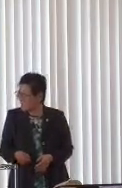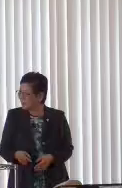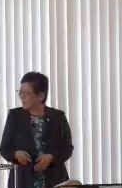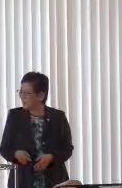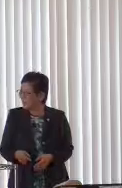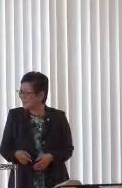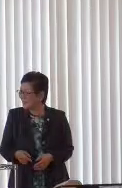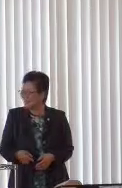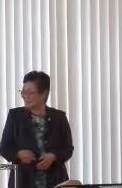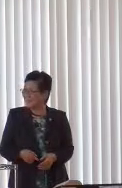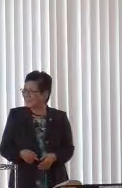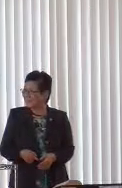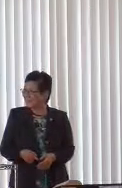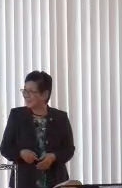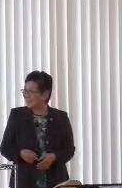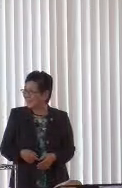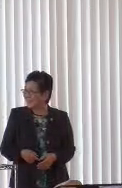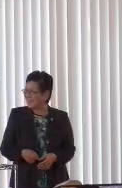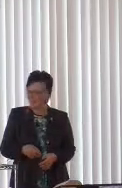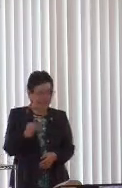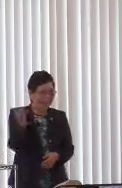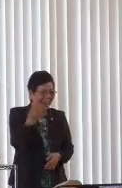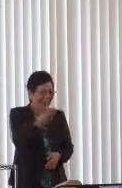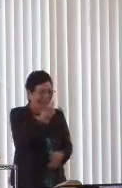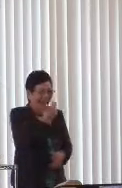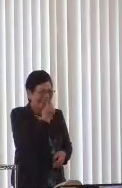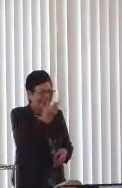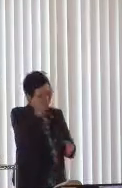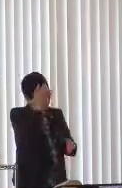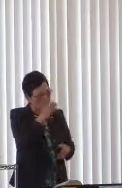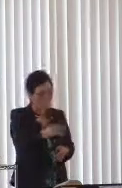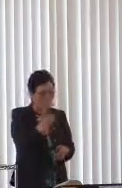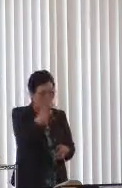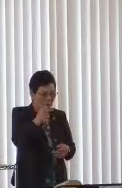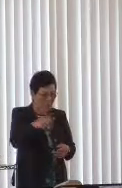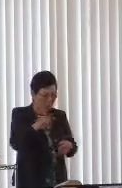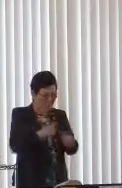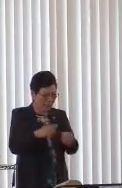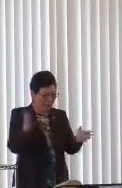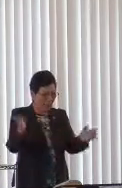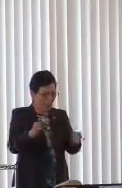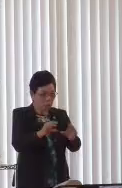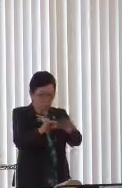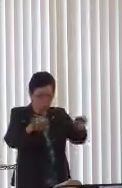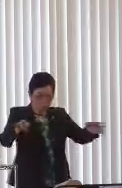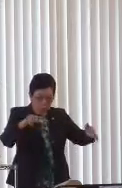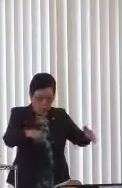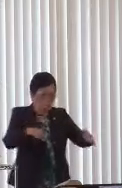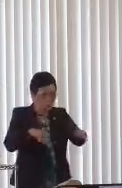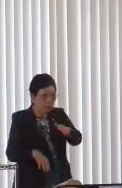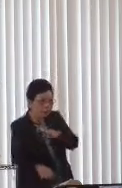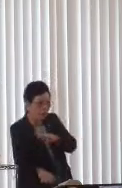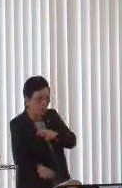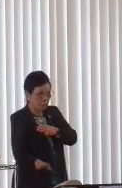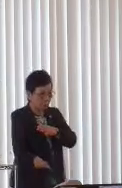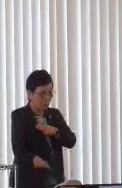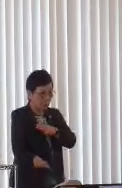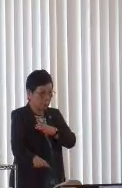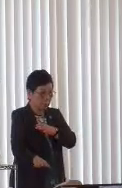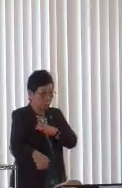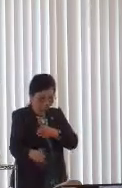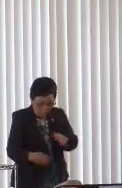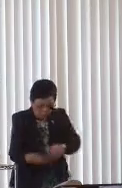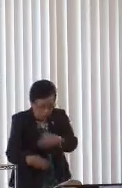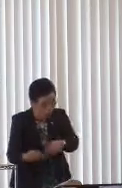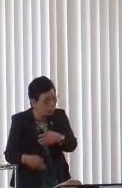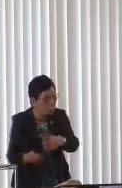投げませんけど、なんか匂うわけないですよね。2000年間土の中に埋もれたんですから、エルサレムで発掘して出てきた、こんなやつがね、ゴロゴロ